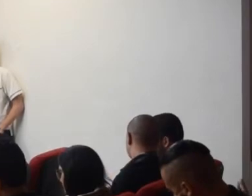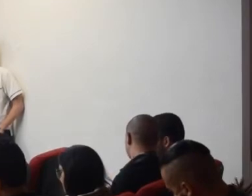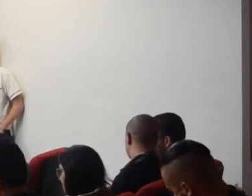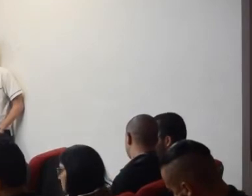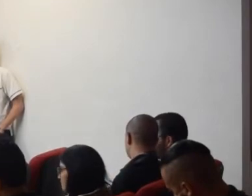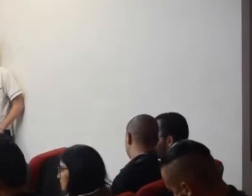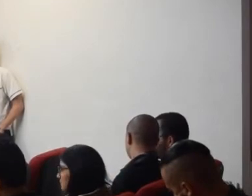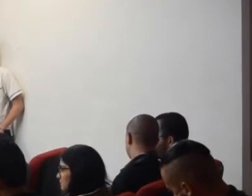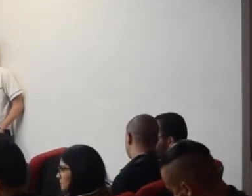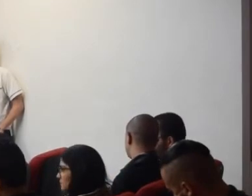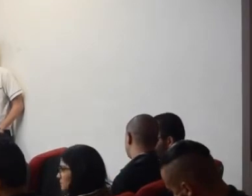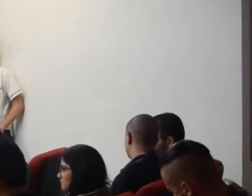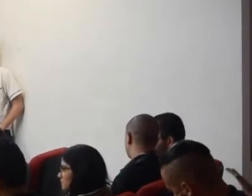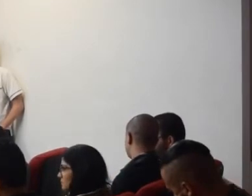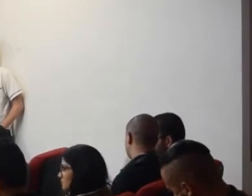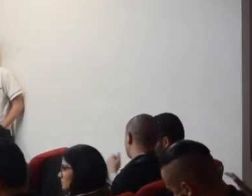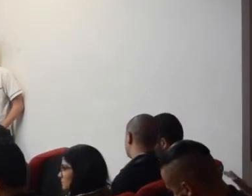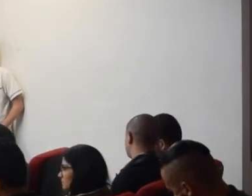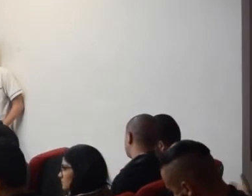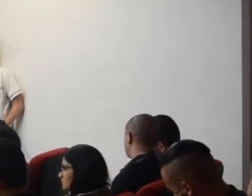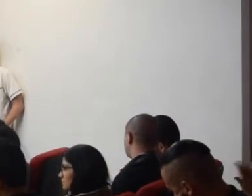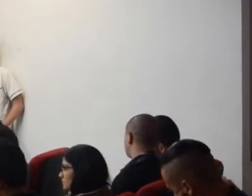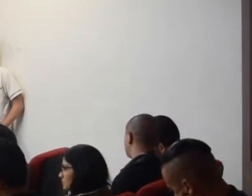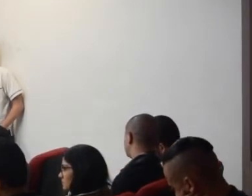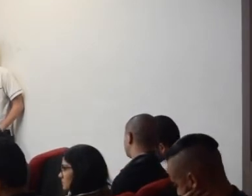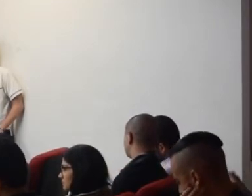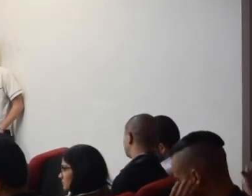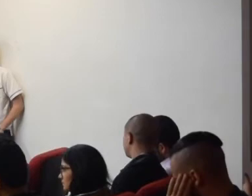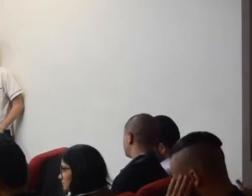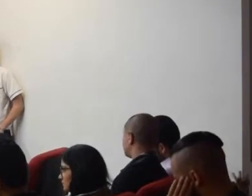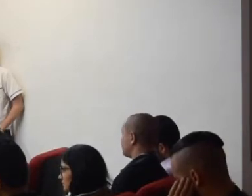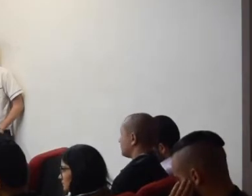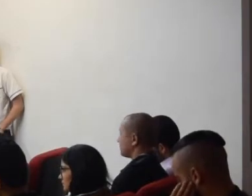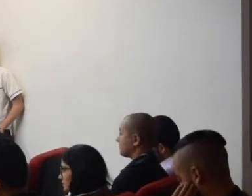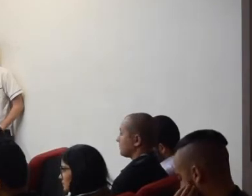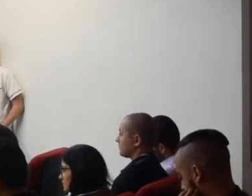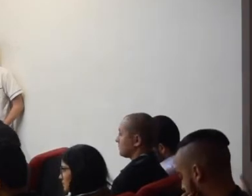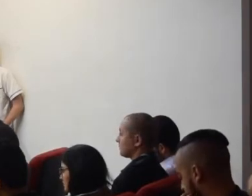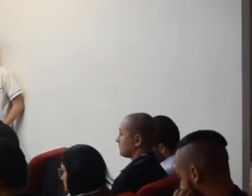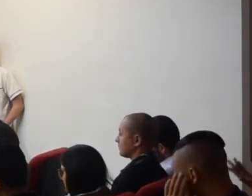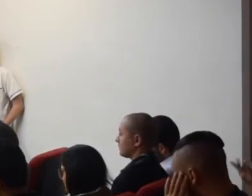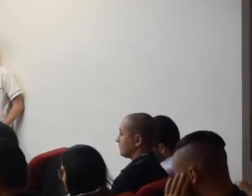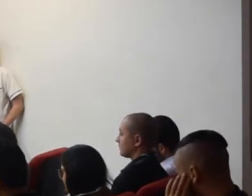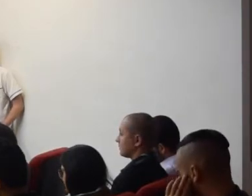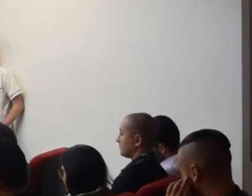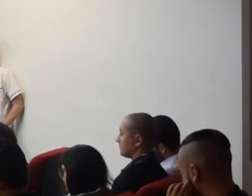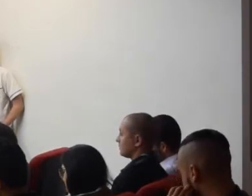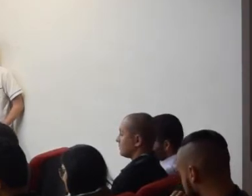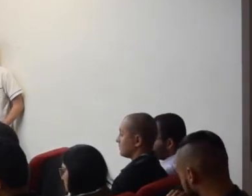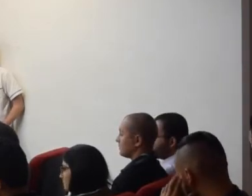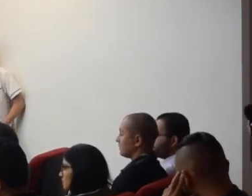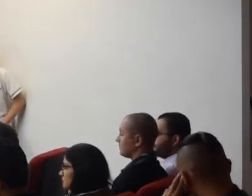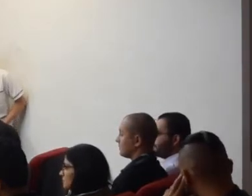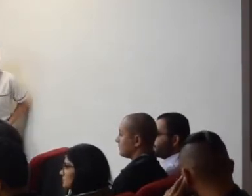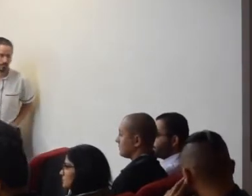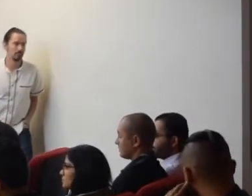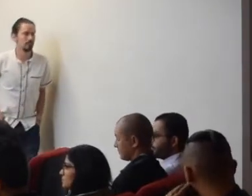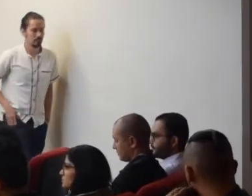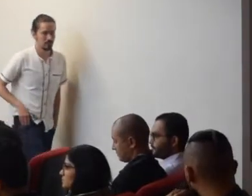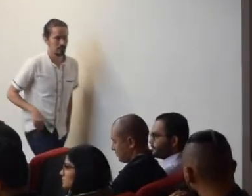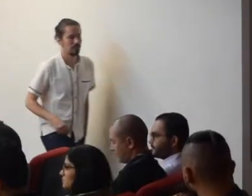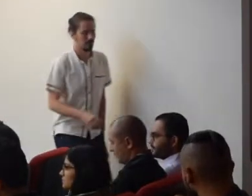cualitativos, que nos llevarían a mirar cómo vamos a medir esa permanencia desde todas las facultades.